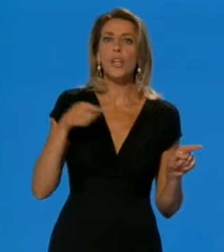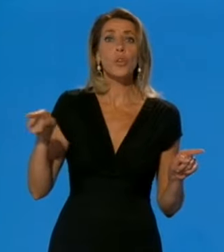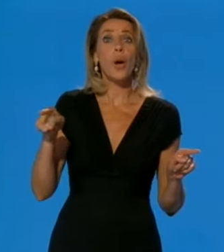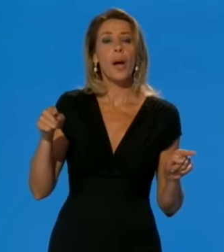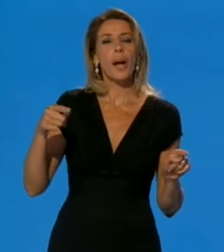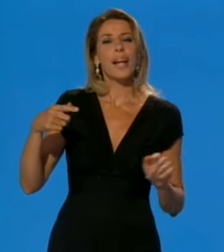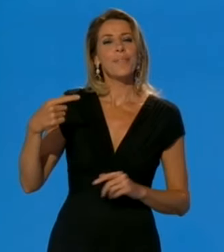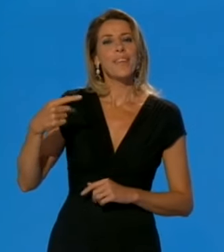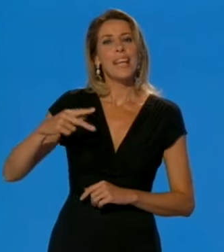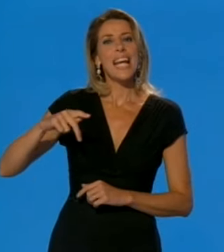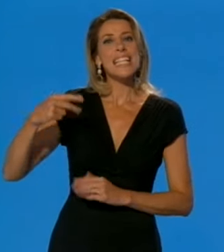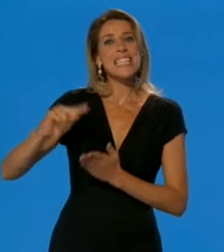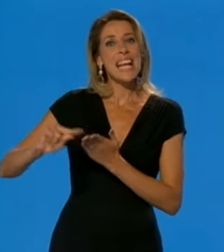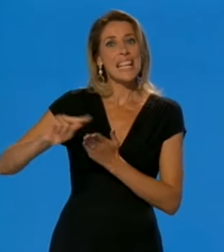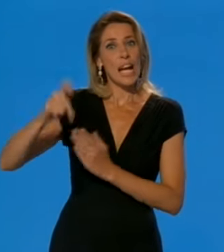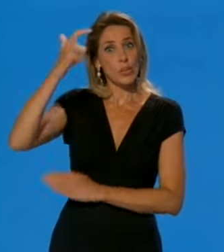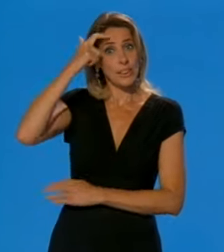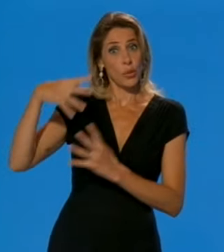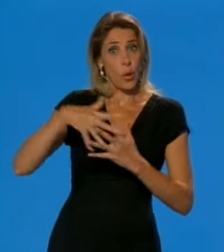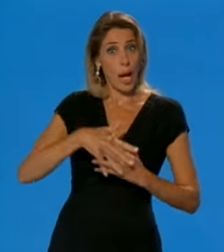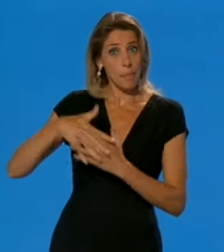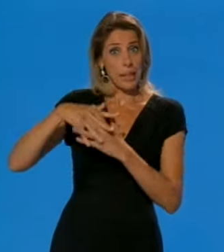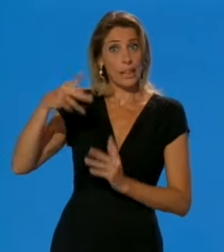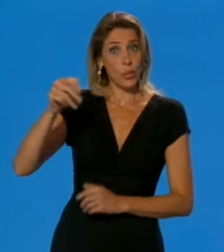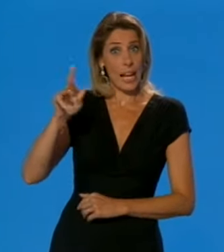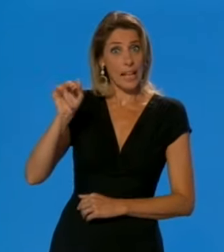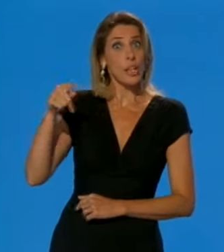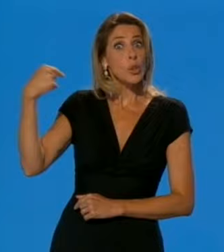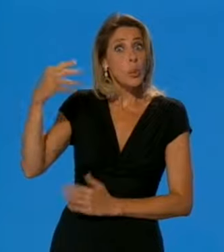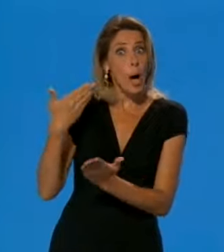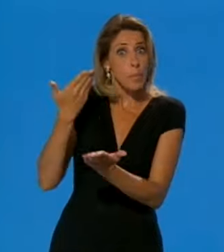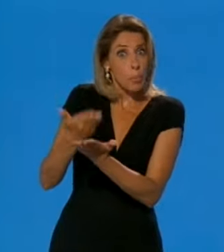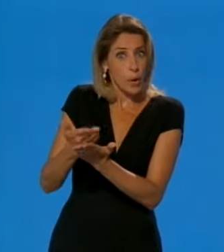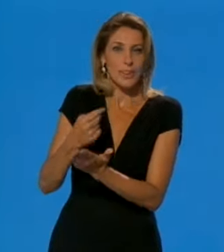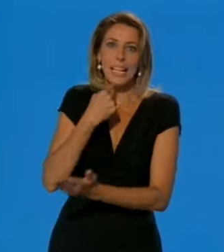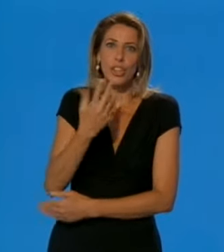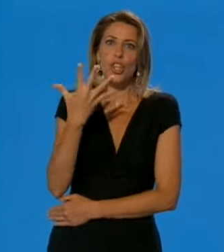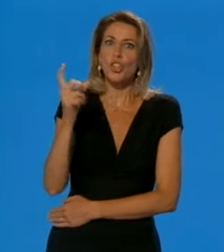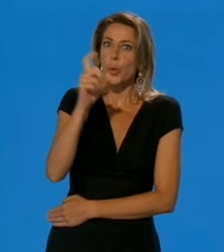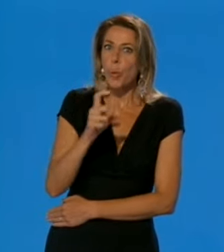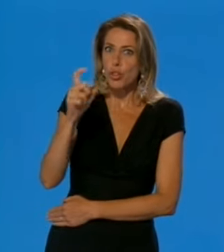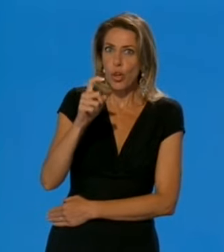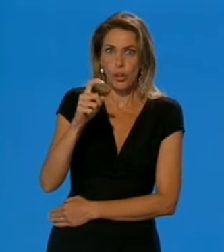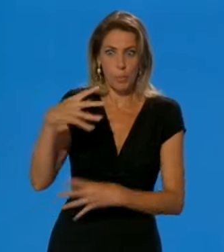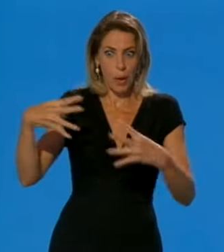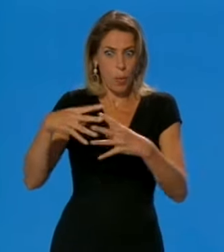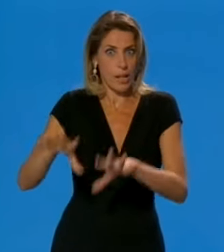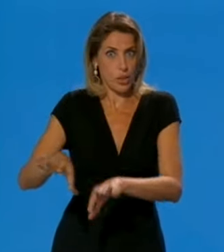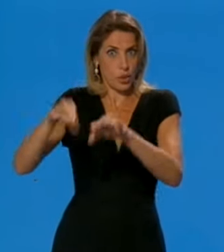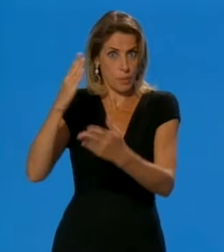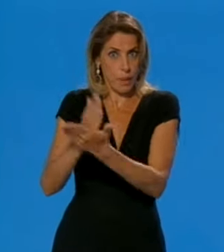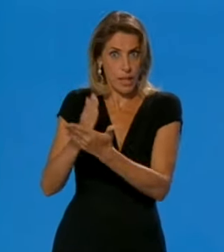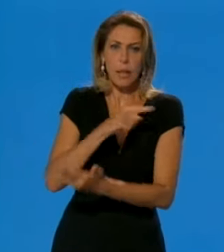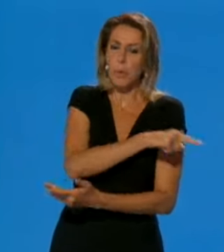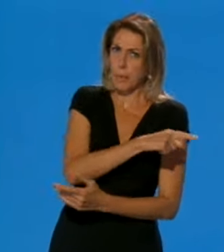proposta del segretario di stato americano che harry cinque giorni di stop ai combattimenti ma chiede